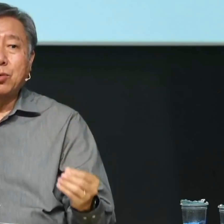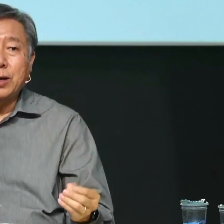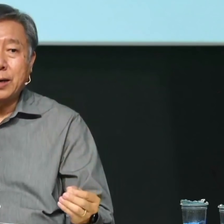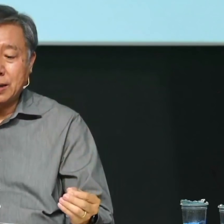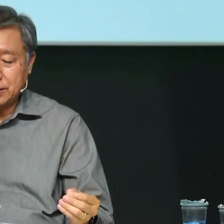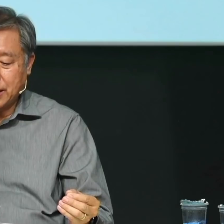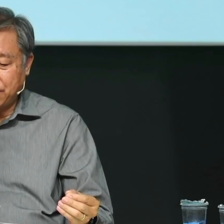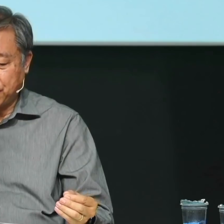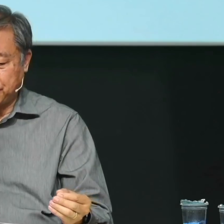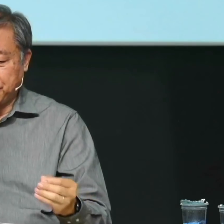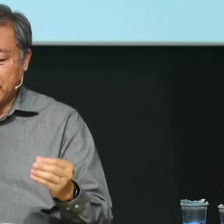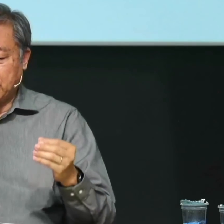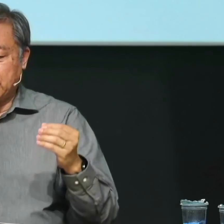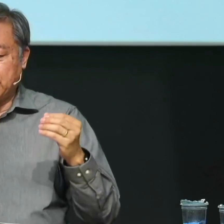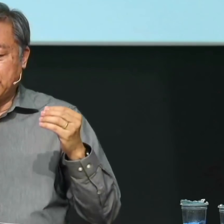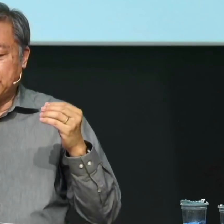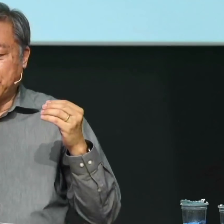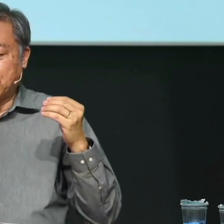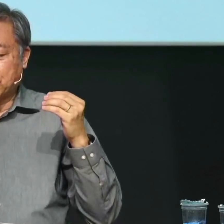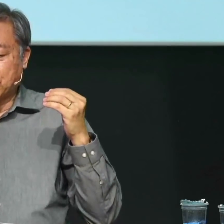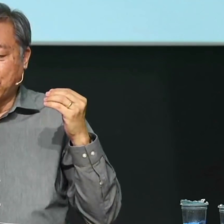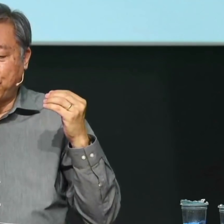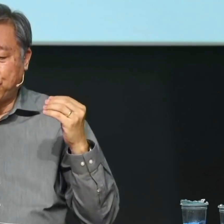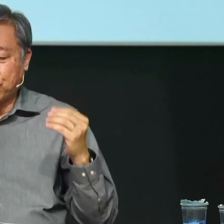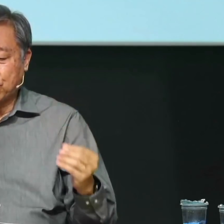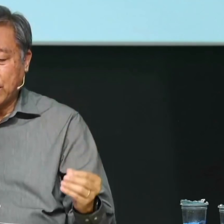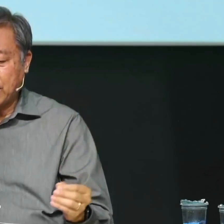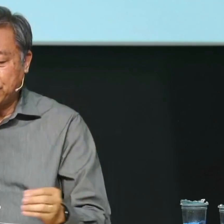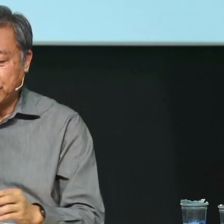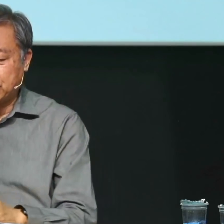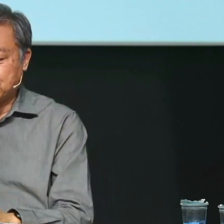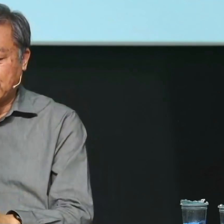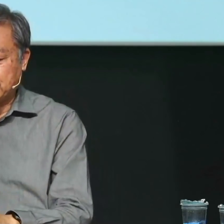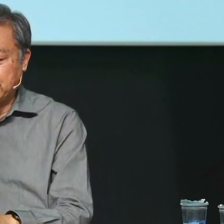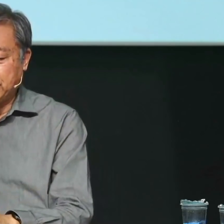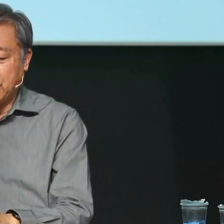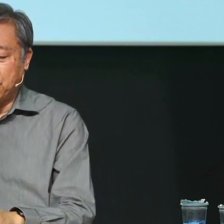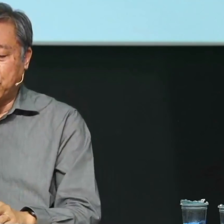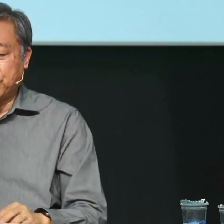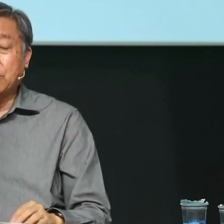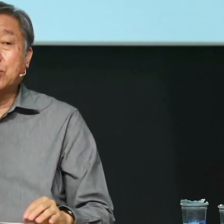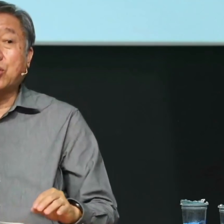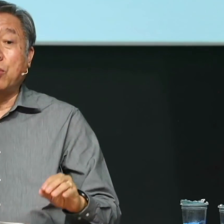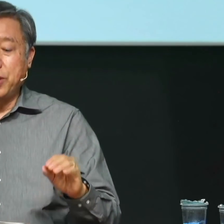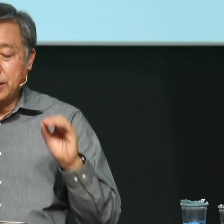a mulher, Eva, e perguntou: do fruto da árvore do jardim